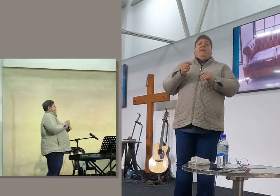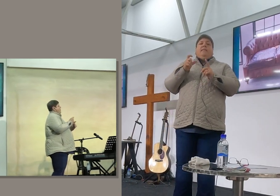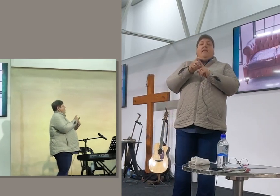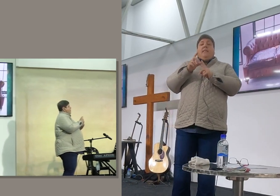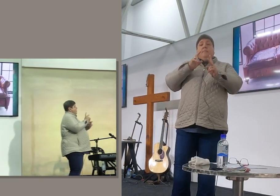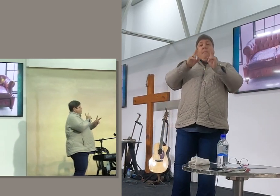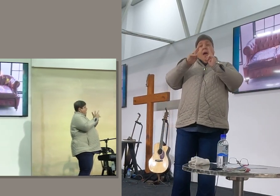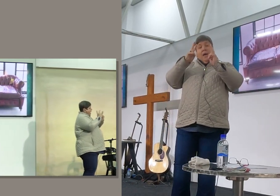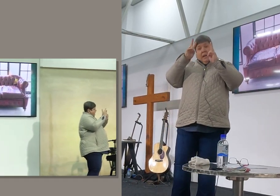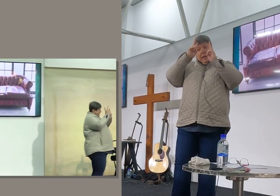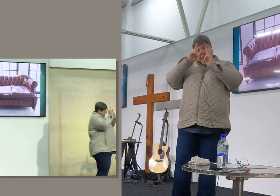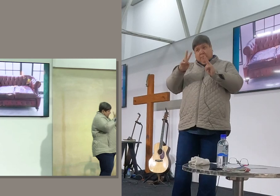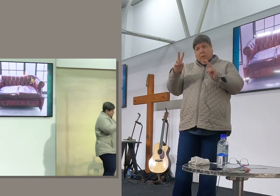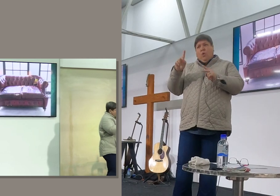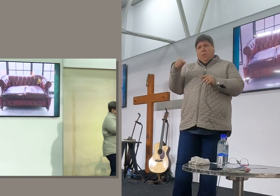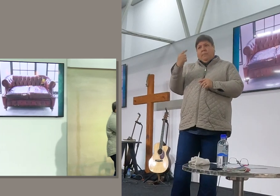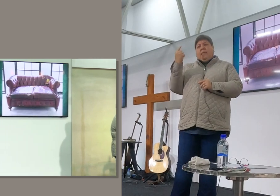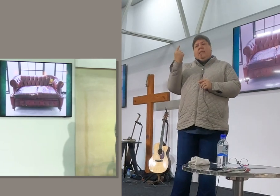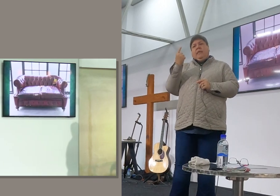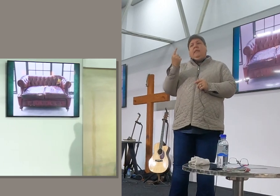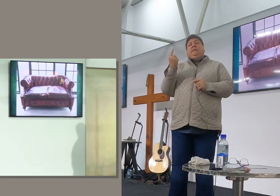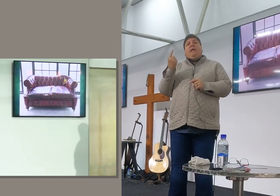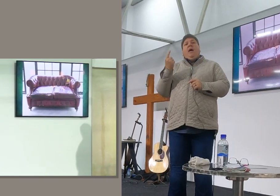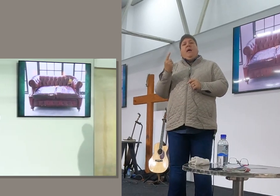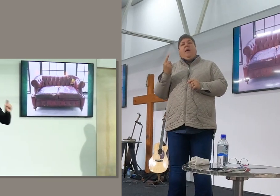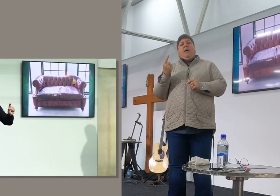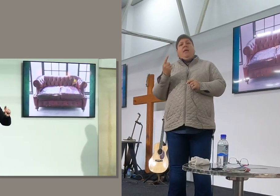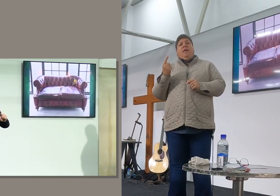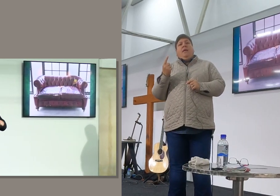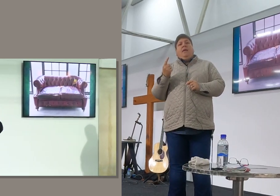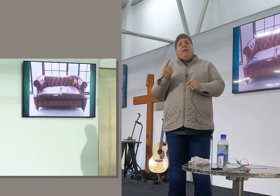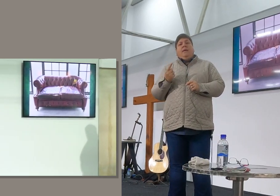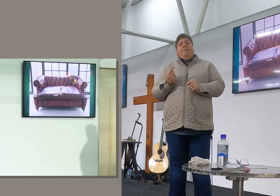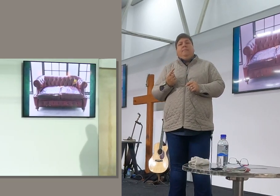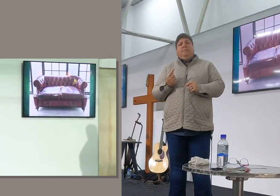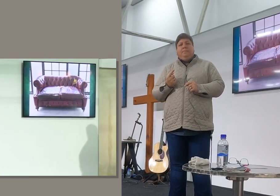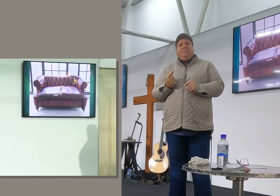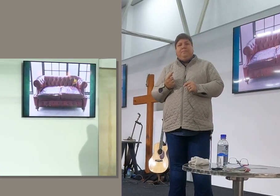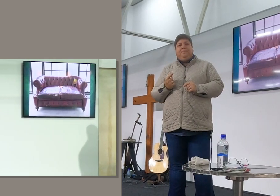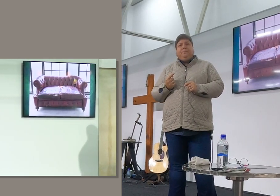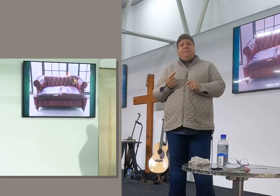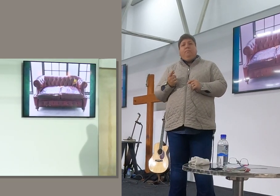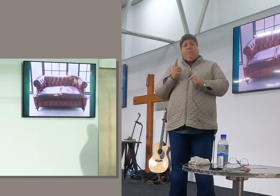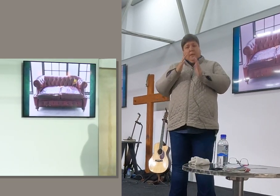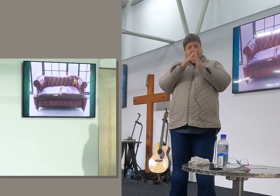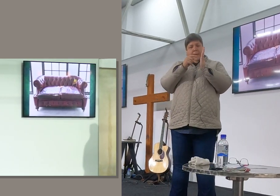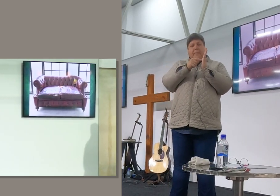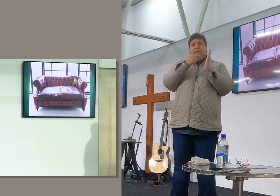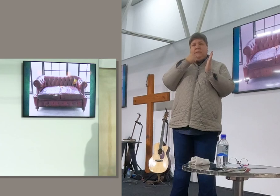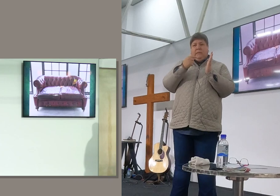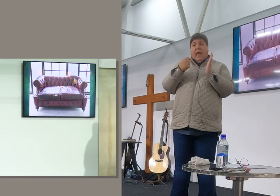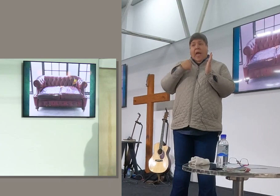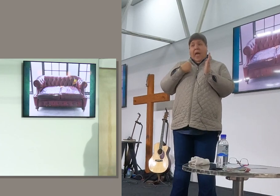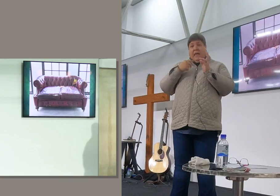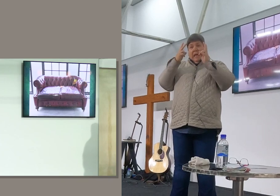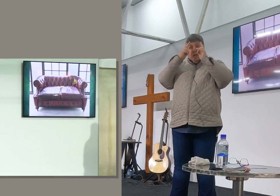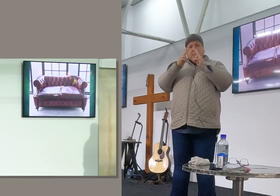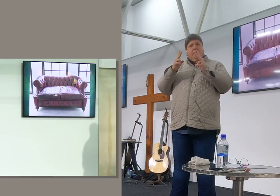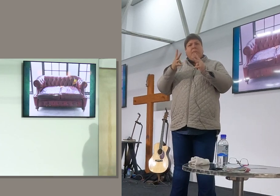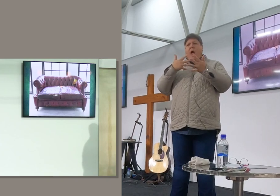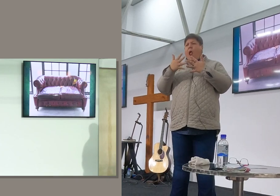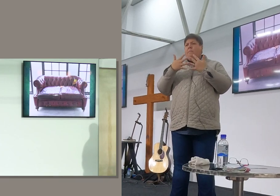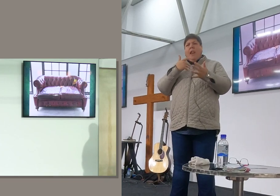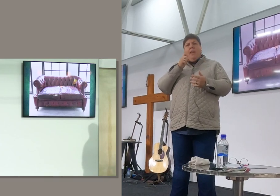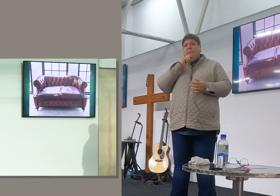wil hê daai ding, druk nou delete. Gaan nou jou file toe, maak daai nou open, delete dit, want dit is nie wat die Bybel sê nie. Ek respekteer alle mense, weet